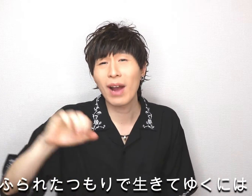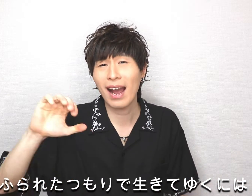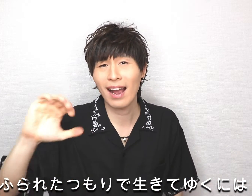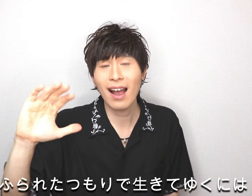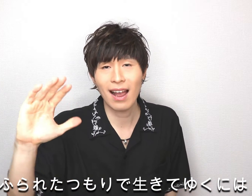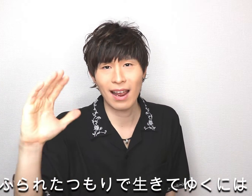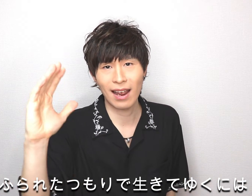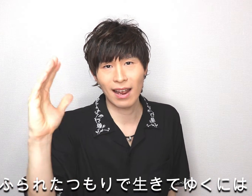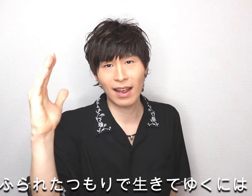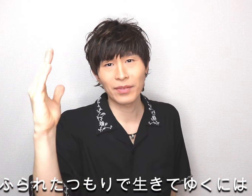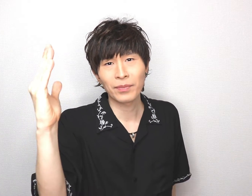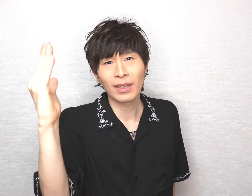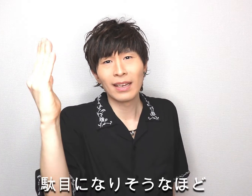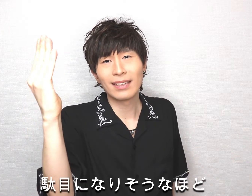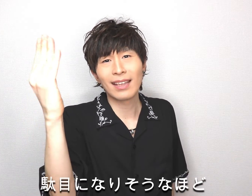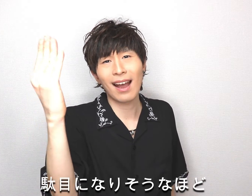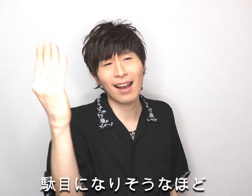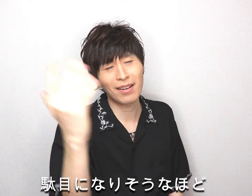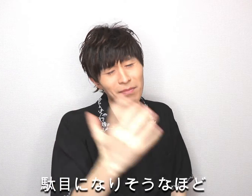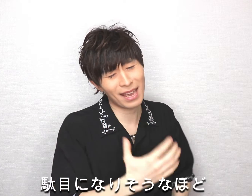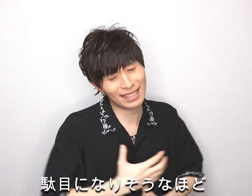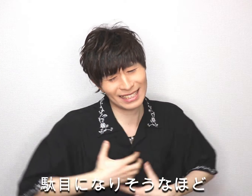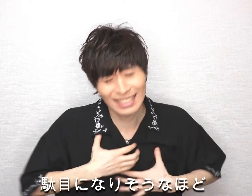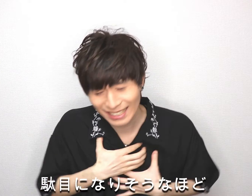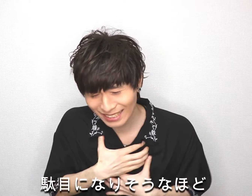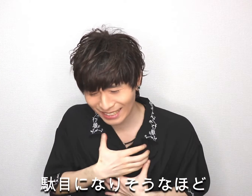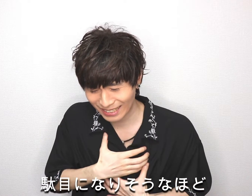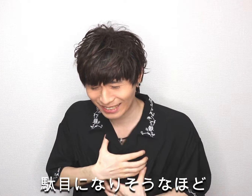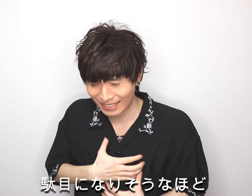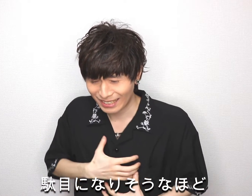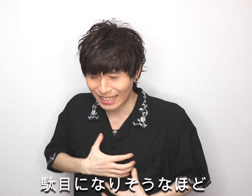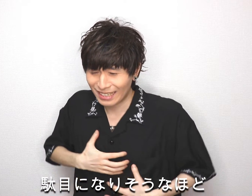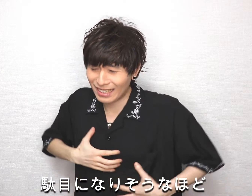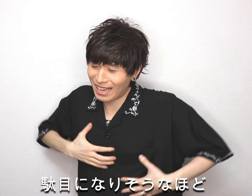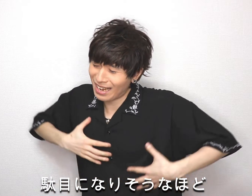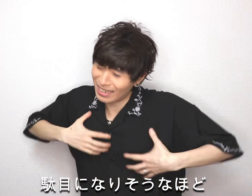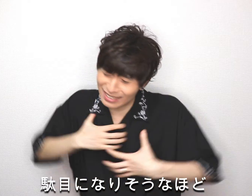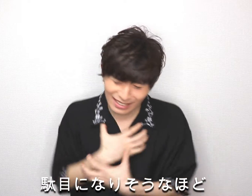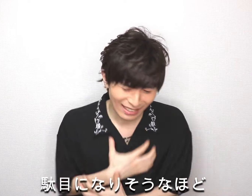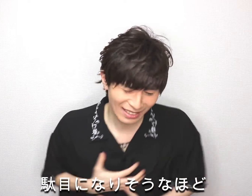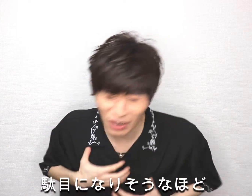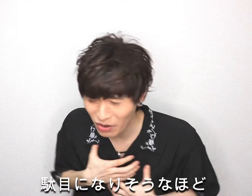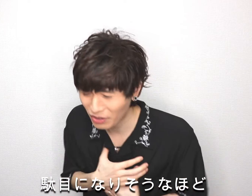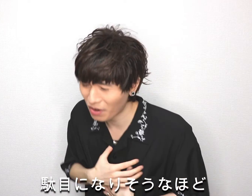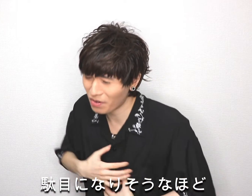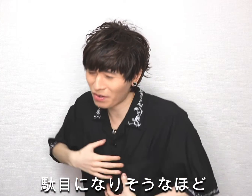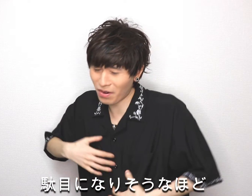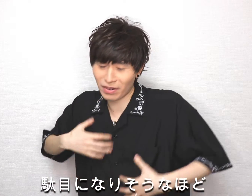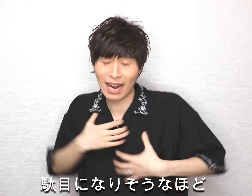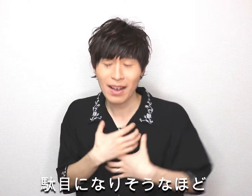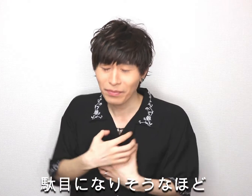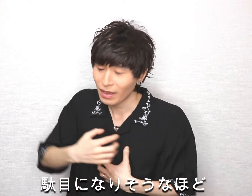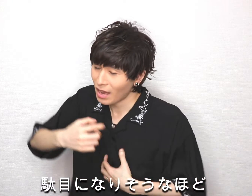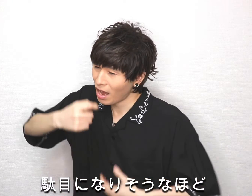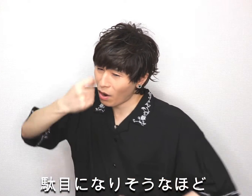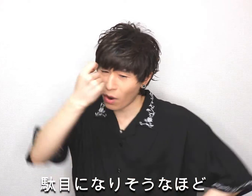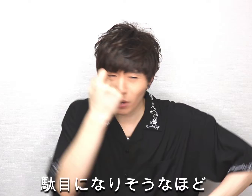はダメになりそうなほ